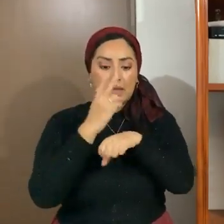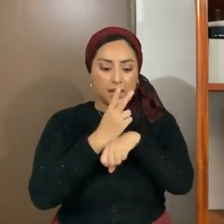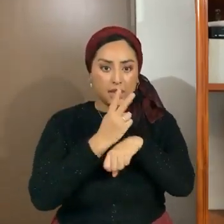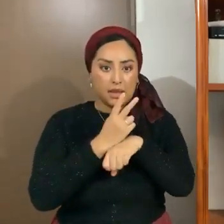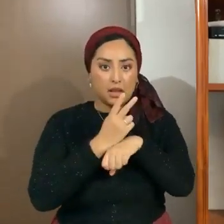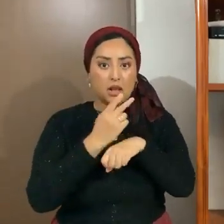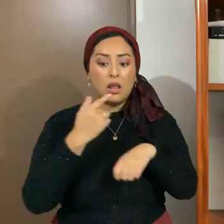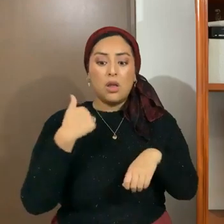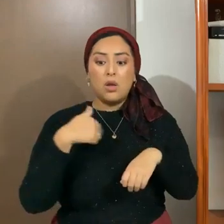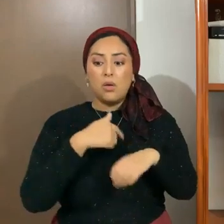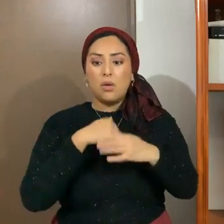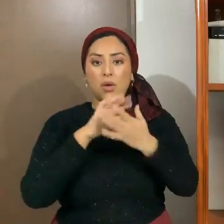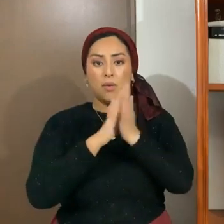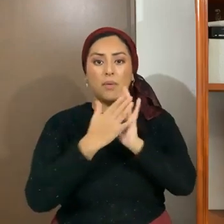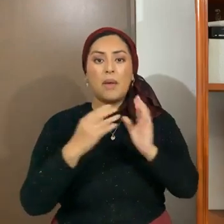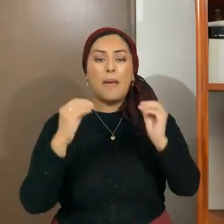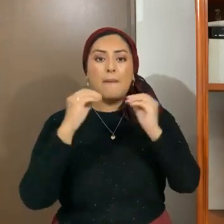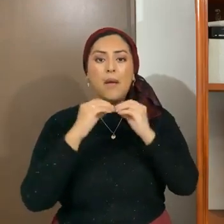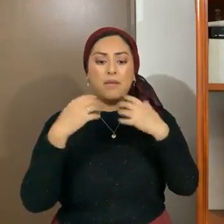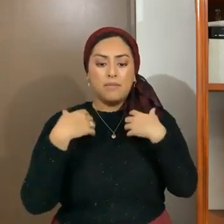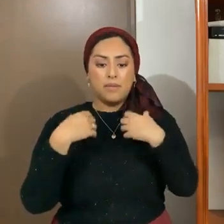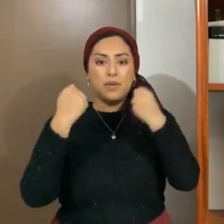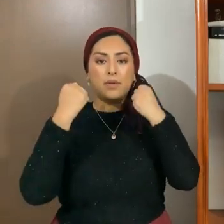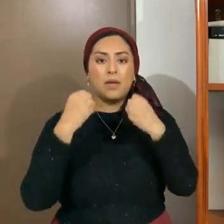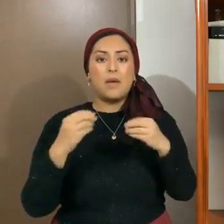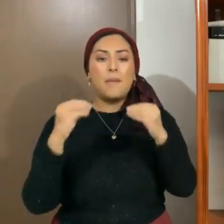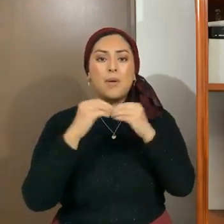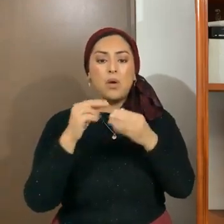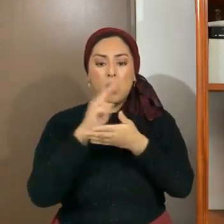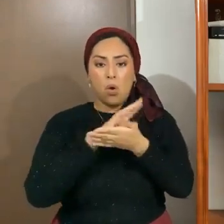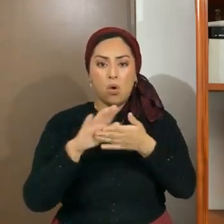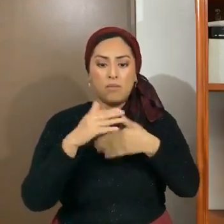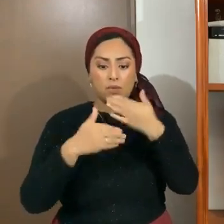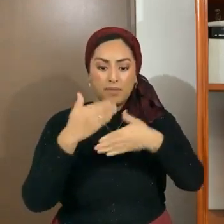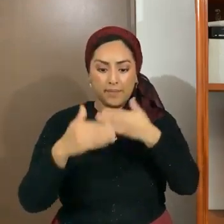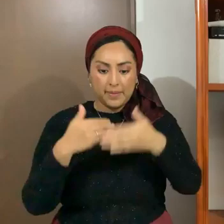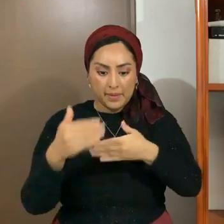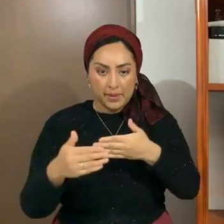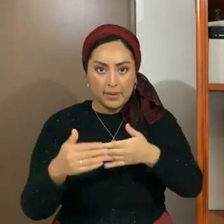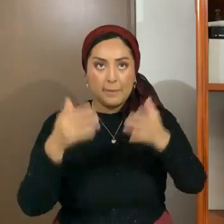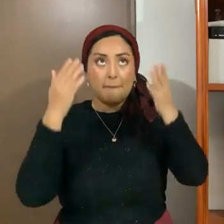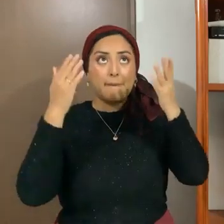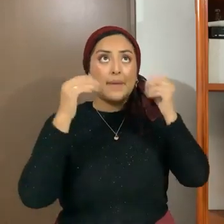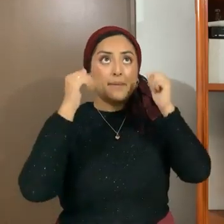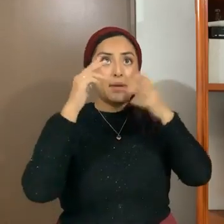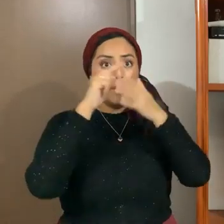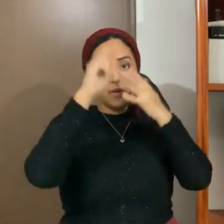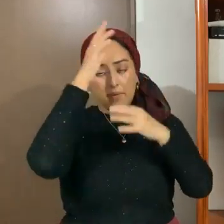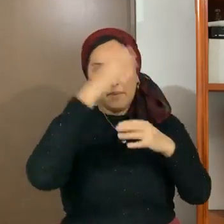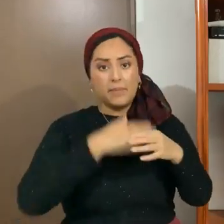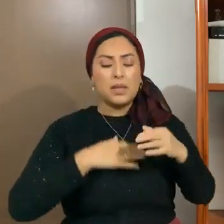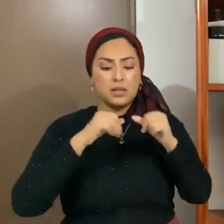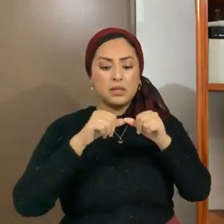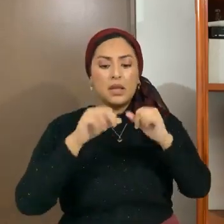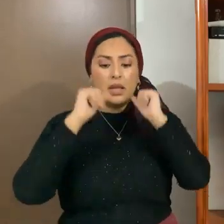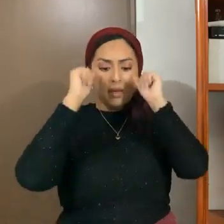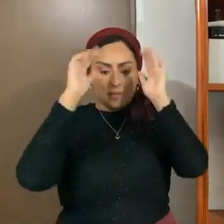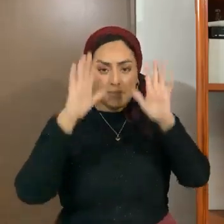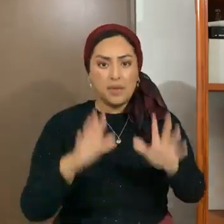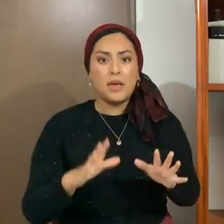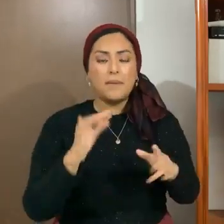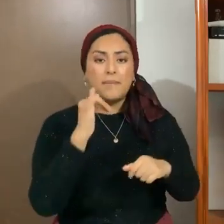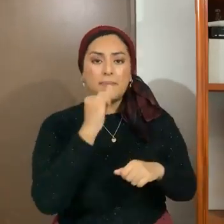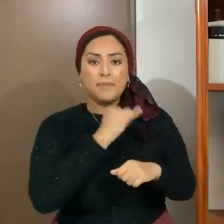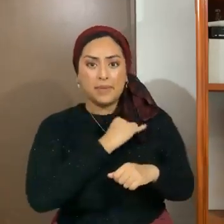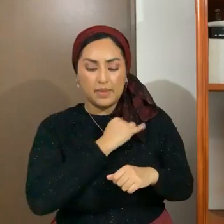y así seamos más fortalecidos y más santificados. Padre, por favor, sigue bendiciendo a nuestro amado Naví, a